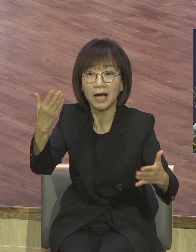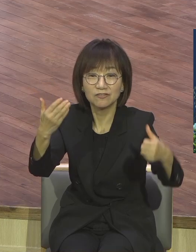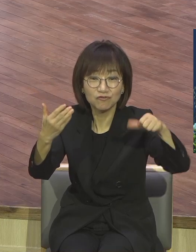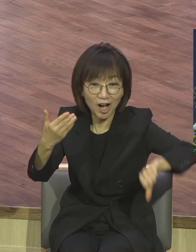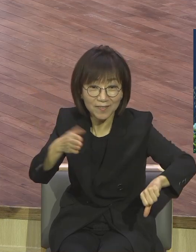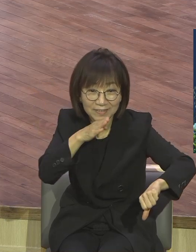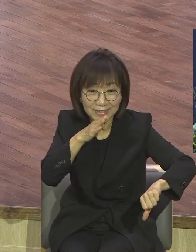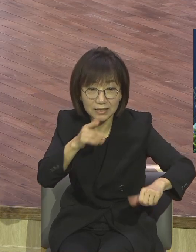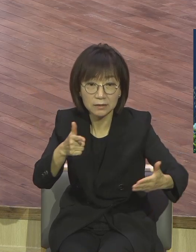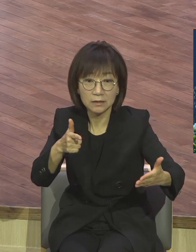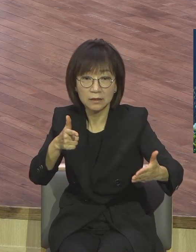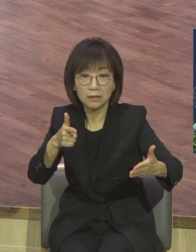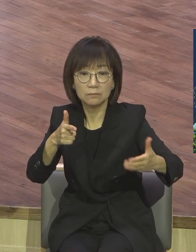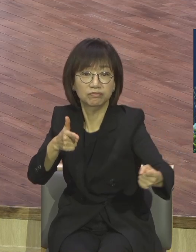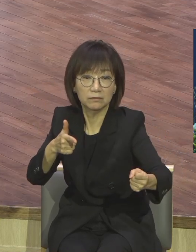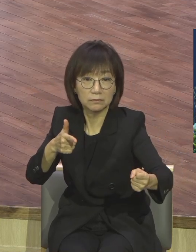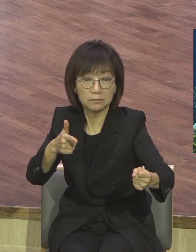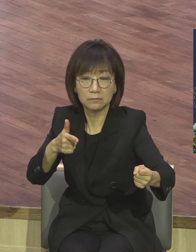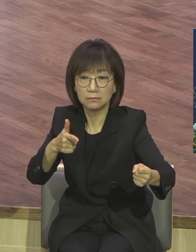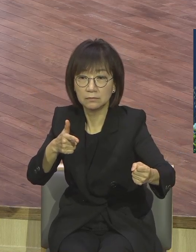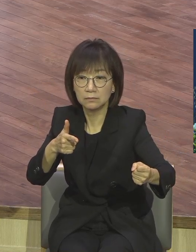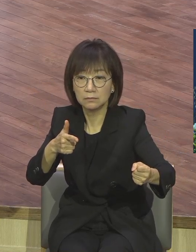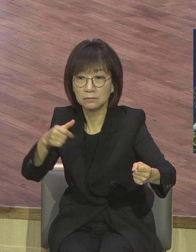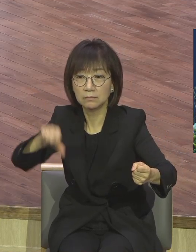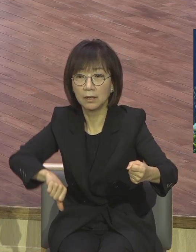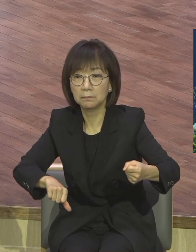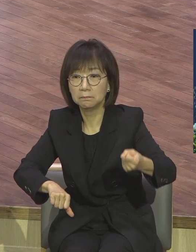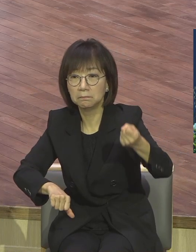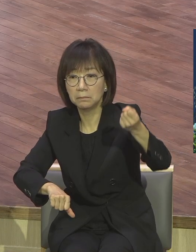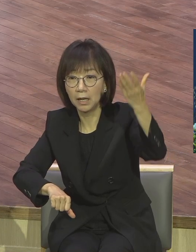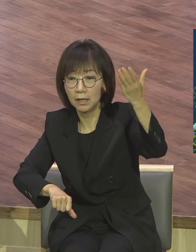바위는 뭐요? 가위를 이겨요.